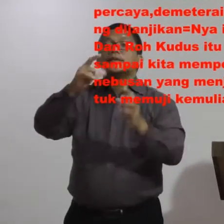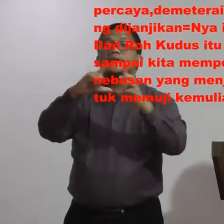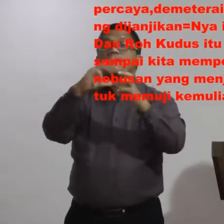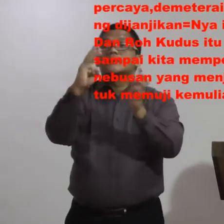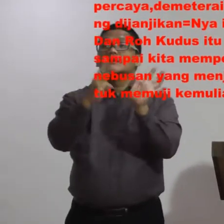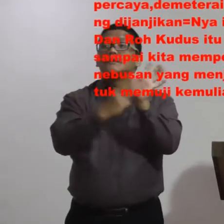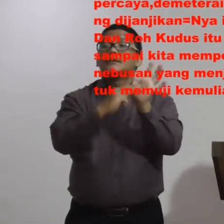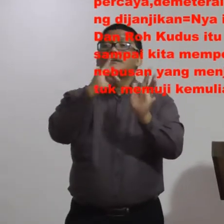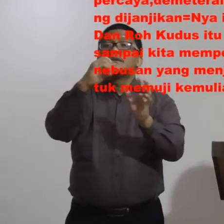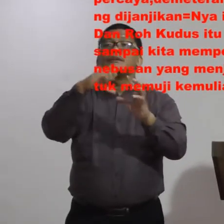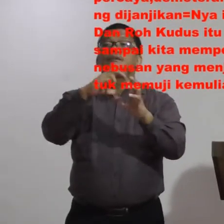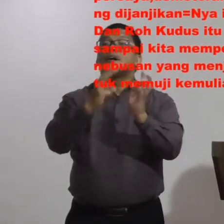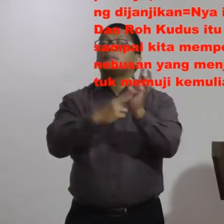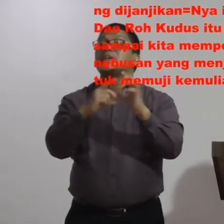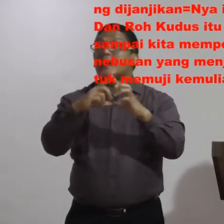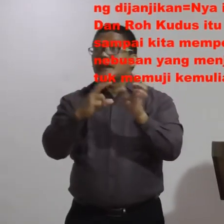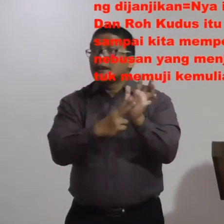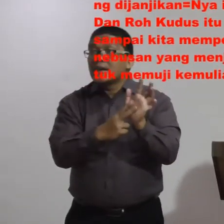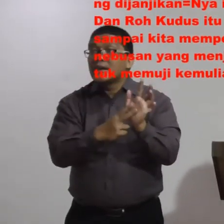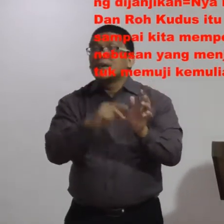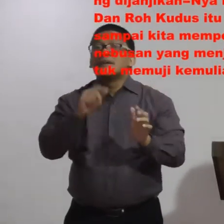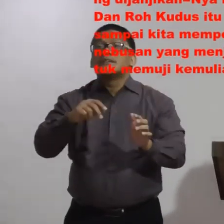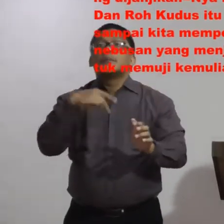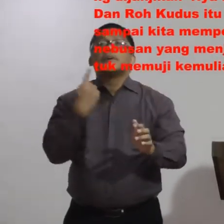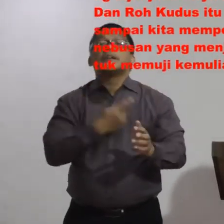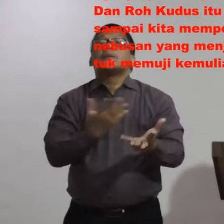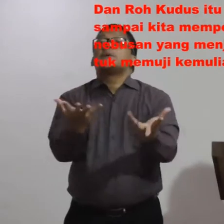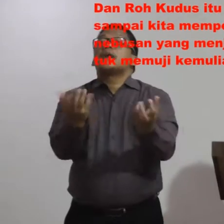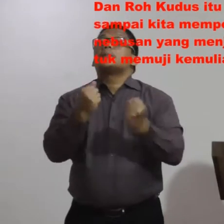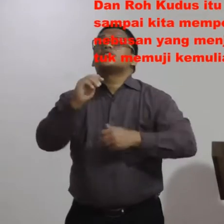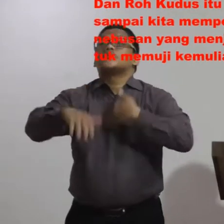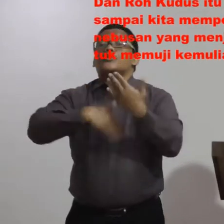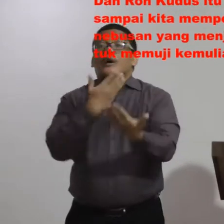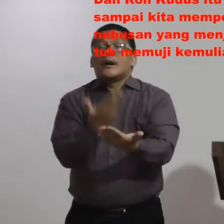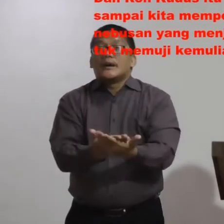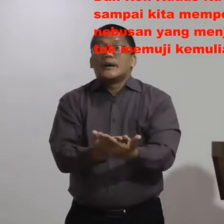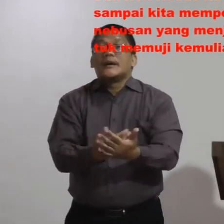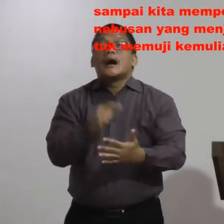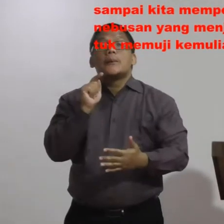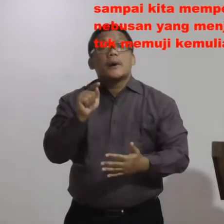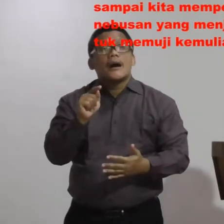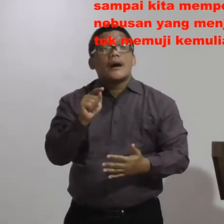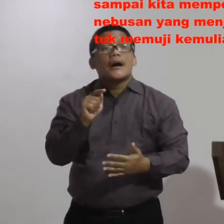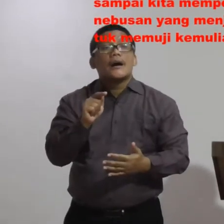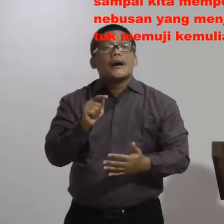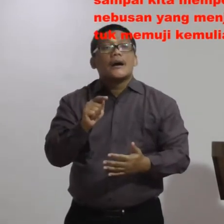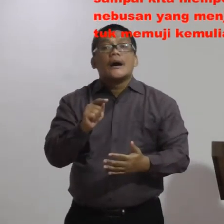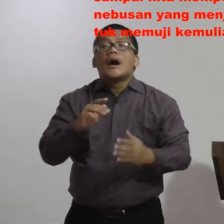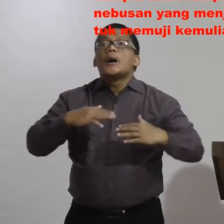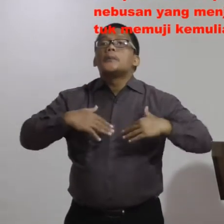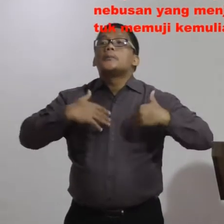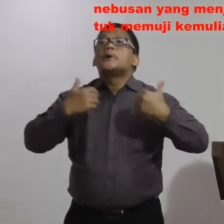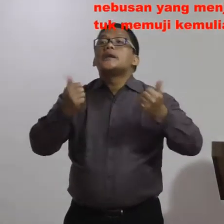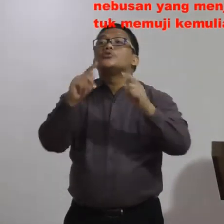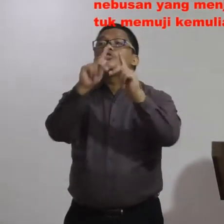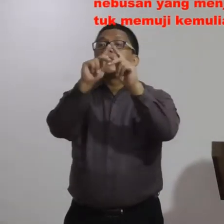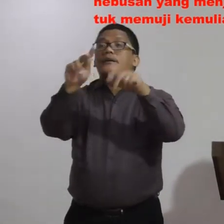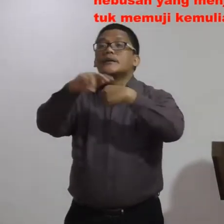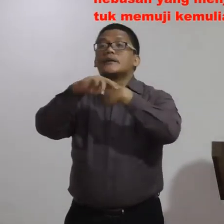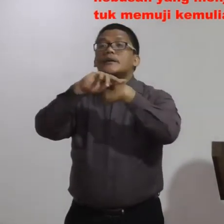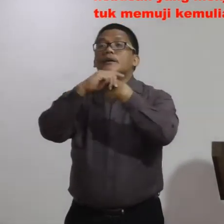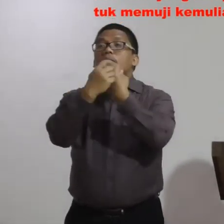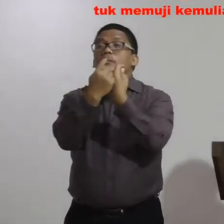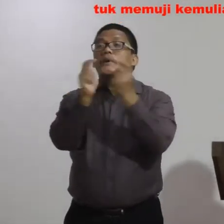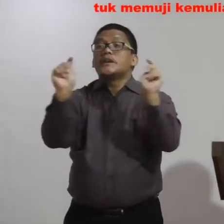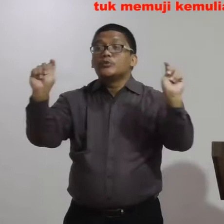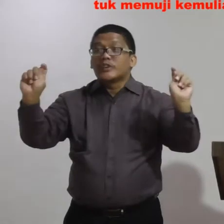dan sampai kita memperoleh seluruhnya, yaitu penebusan yang menjadikan kita